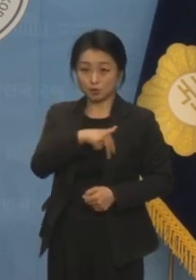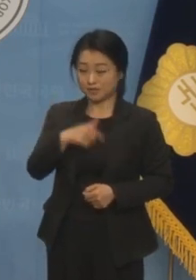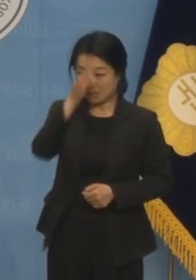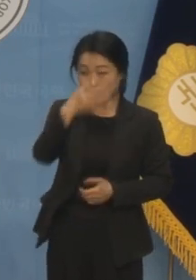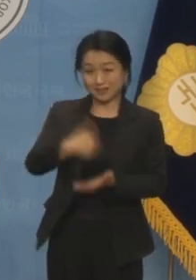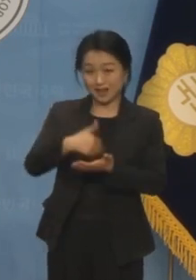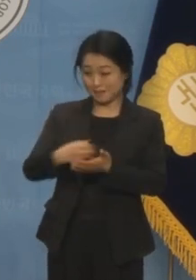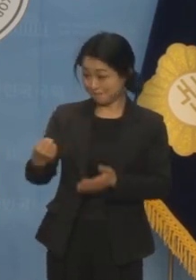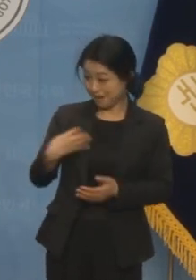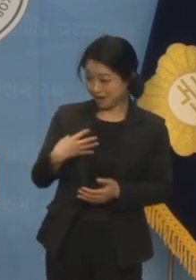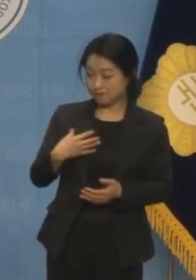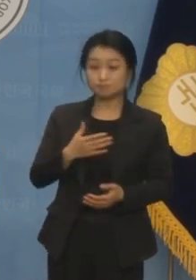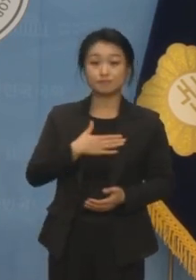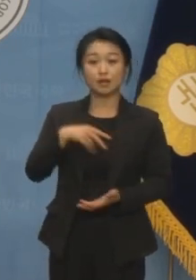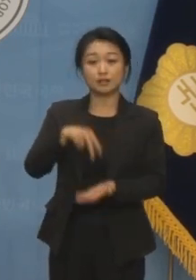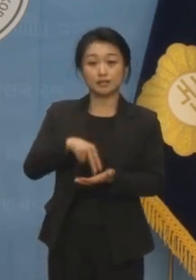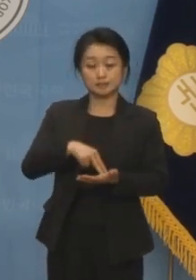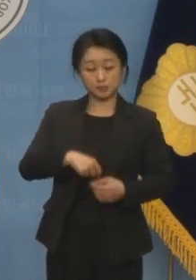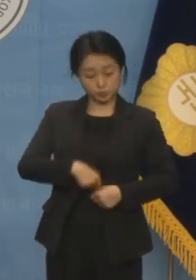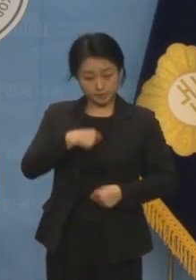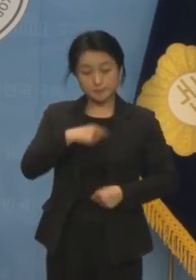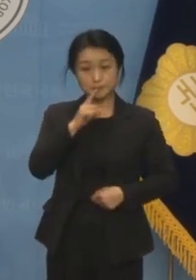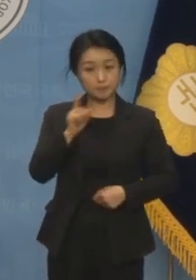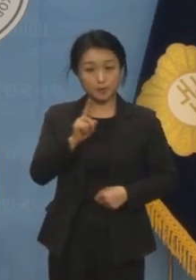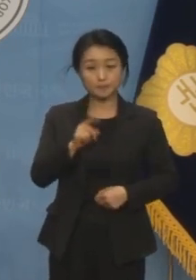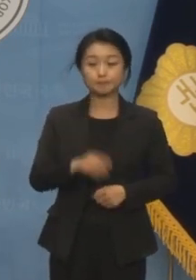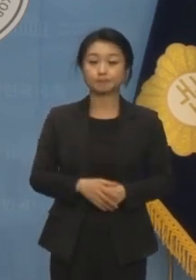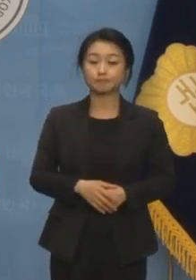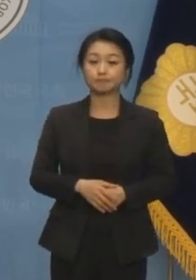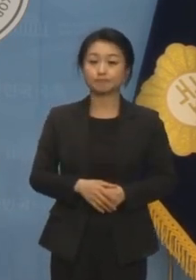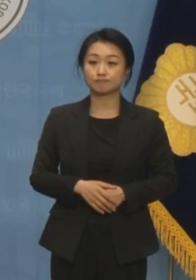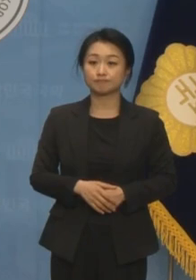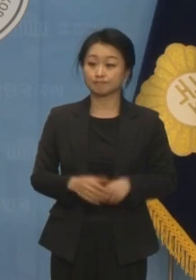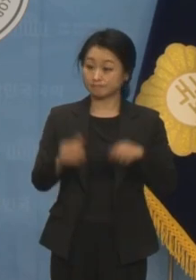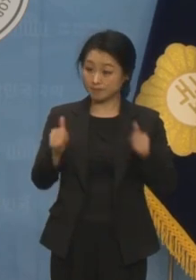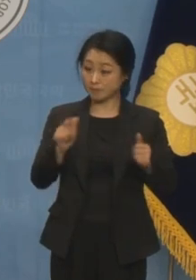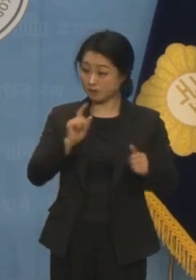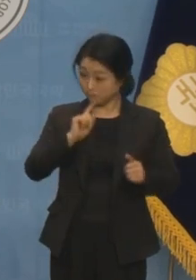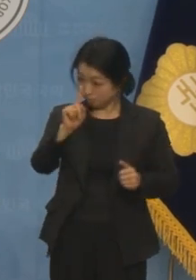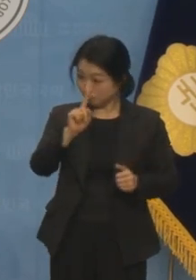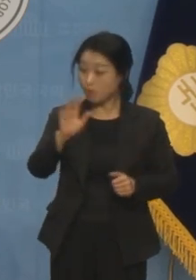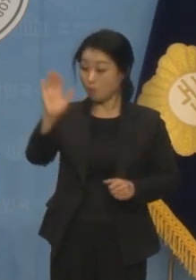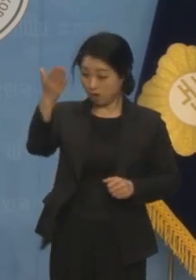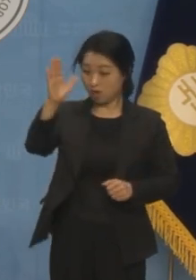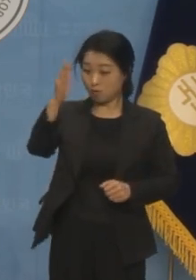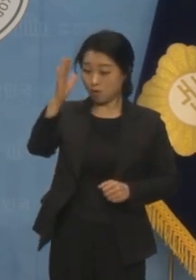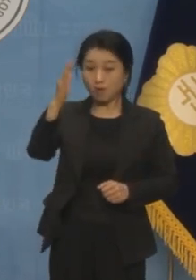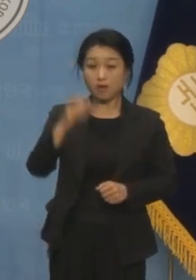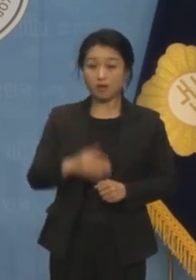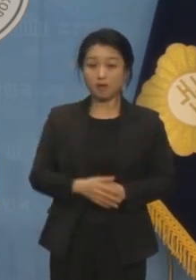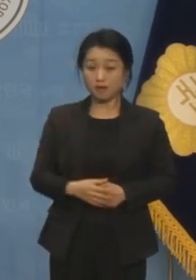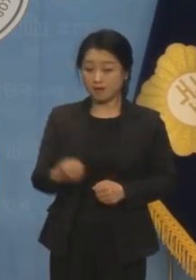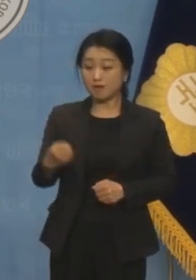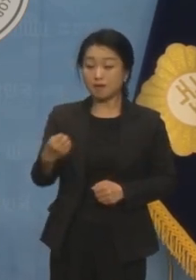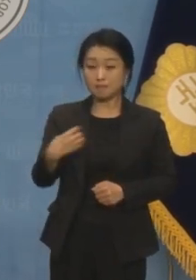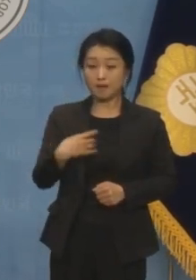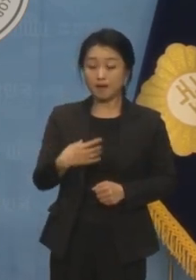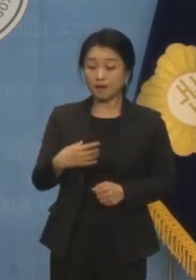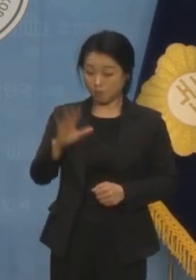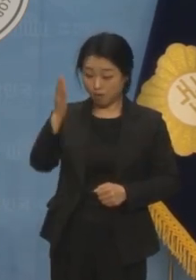했는데 저는 그렇게 얘기하고 싶습니다. 얼마든지 법적 대응을 하셔도 좋다 이렇게 말씀을